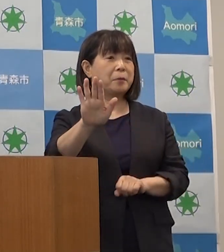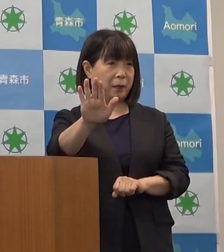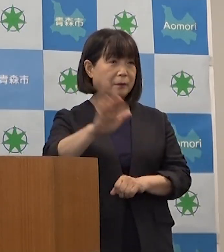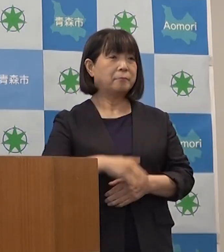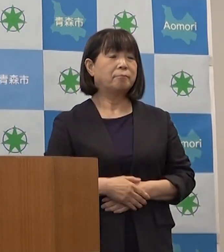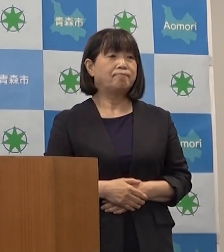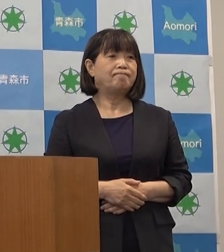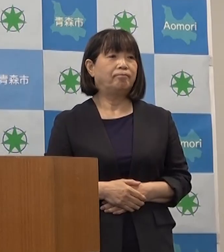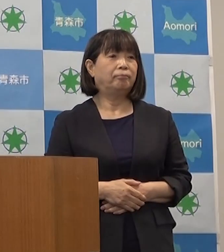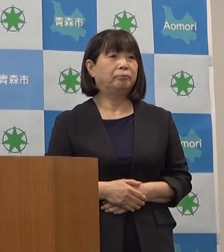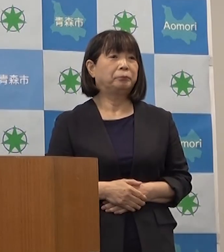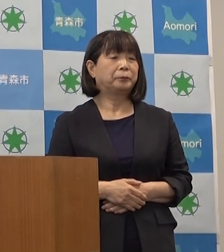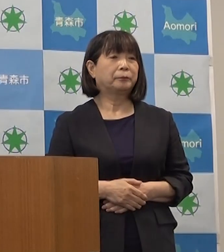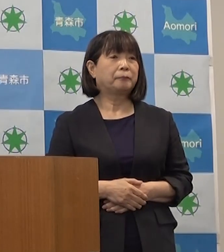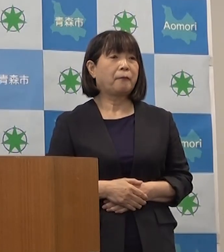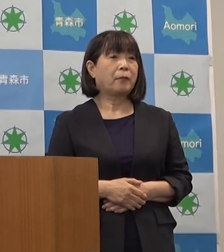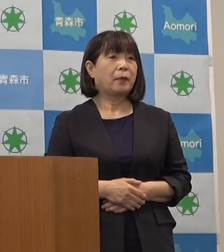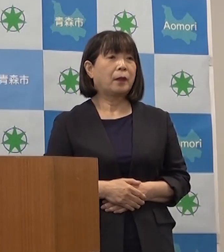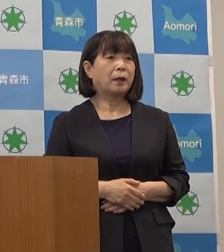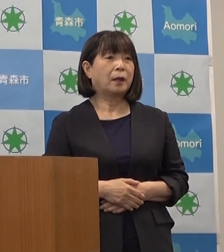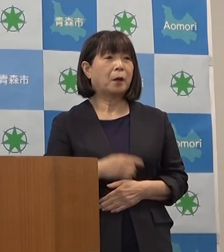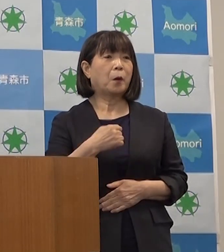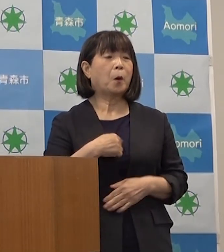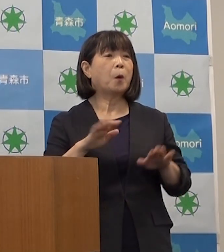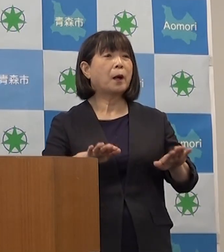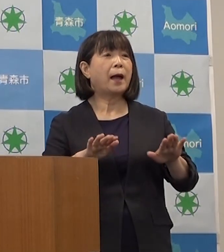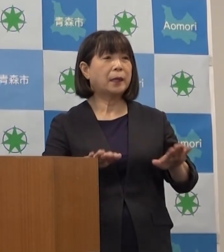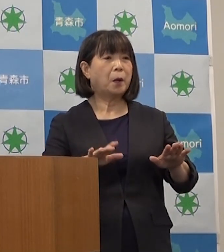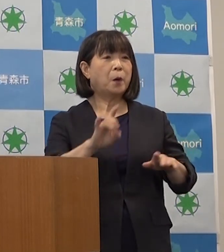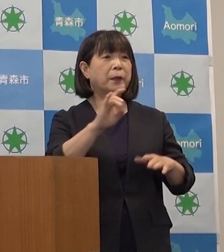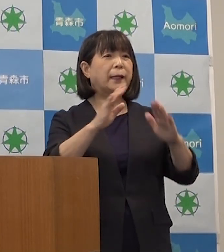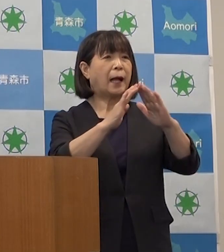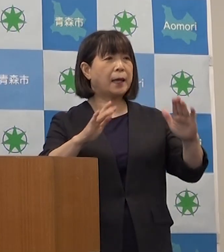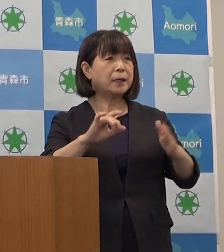して、今回の議会には時間的には間に合わないものから、